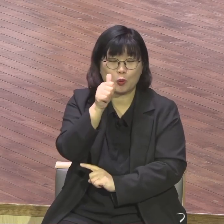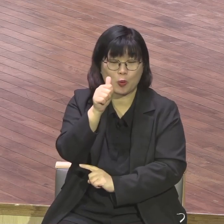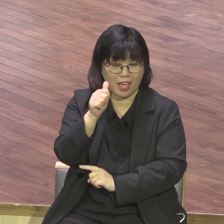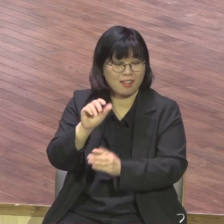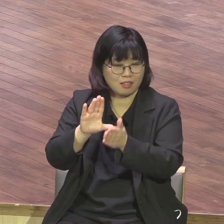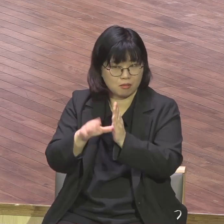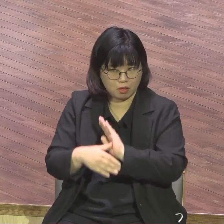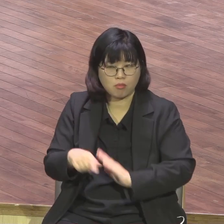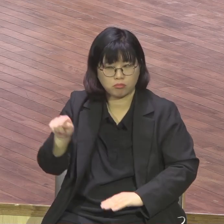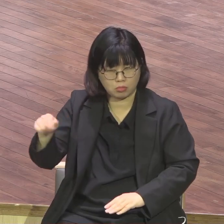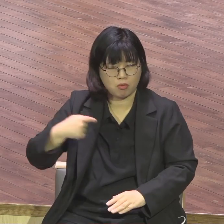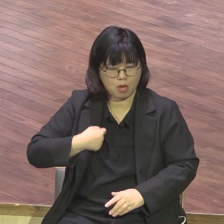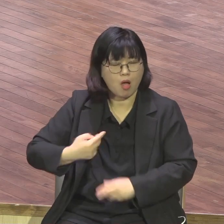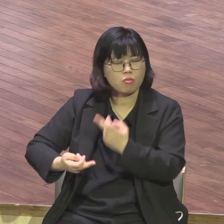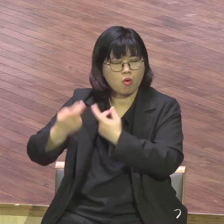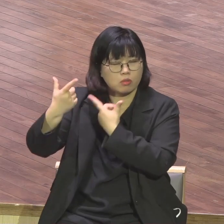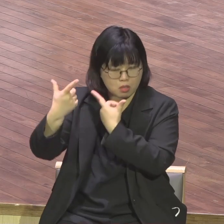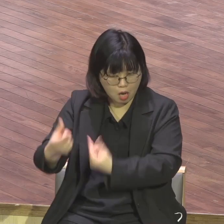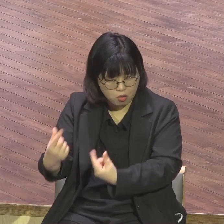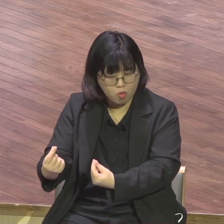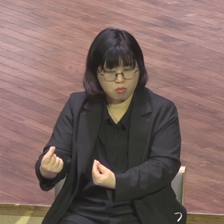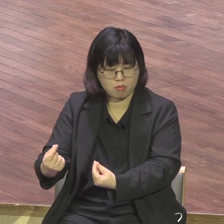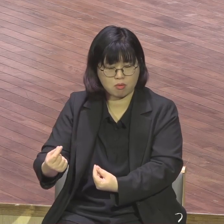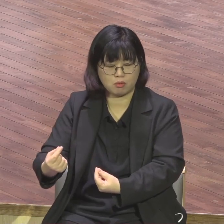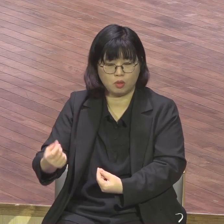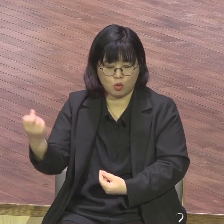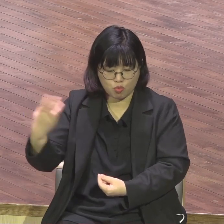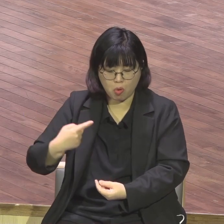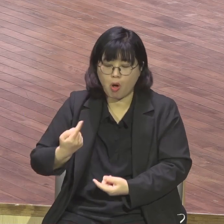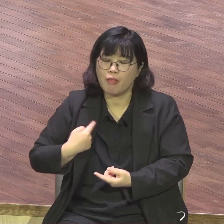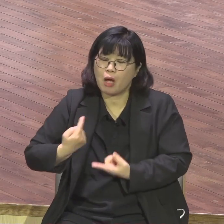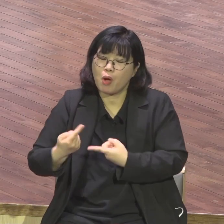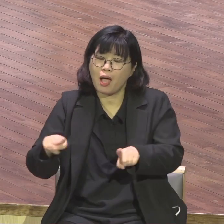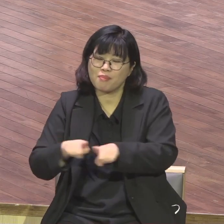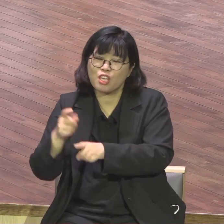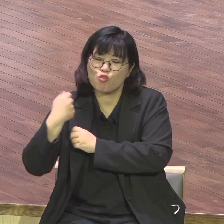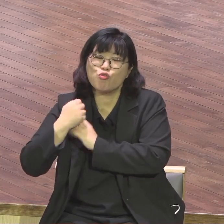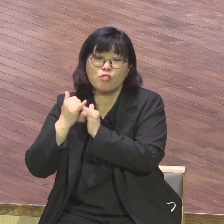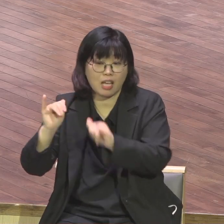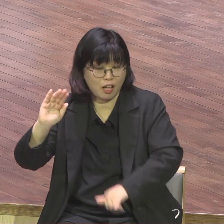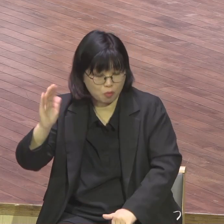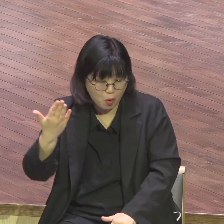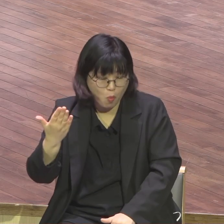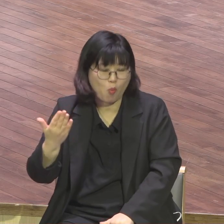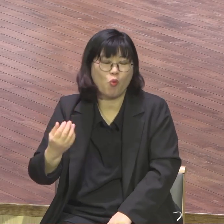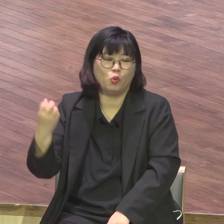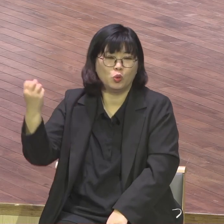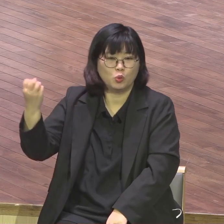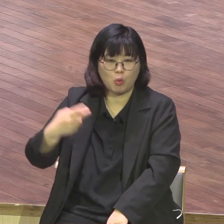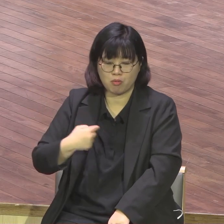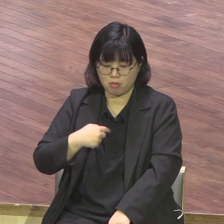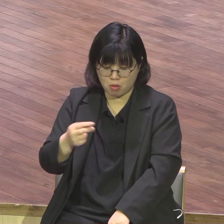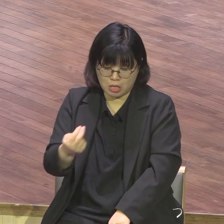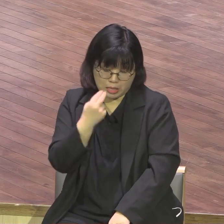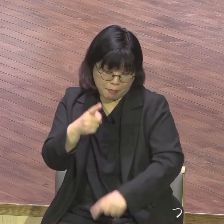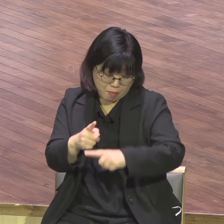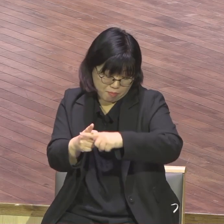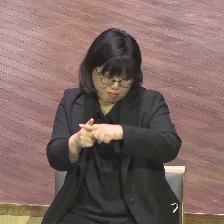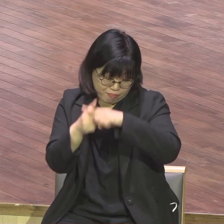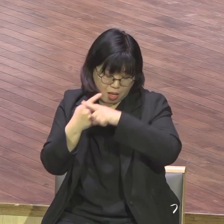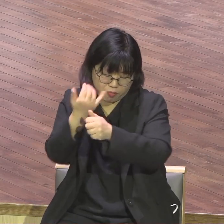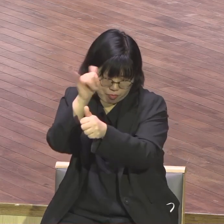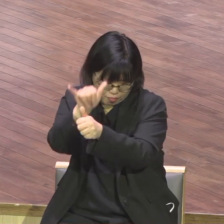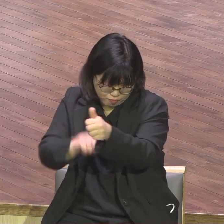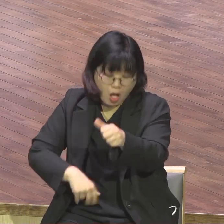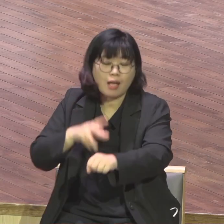그가 주어진 사역이 뭐라 그랬죠? 생명 건 사역을 했다라는 사실을 강조하고 있어요. 이 본문에 보면